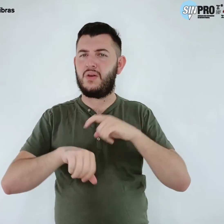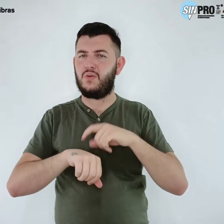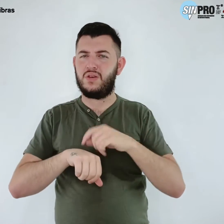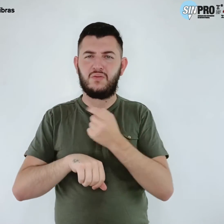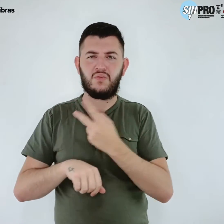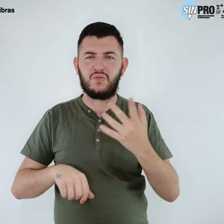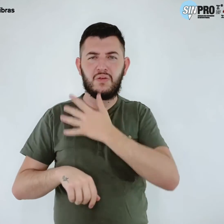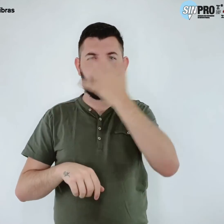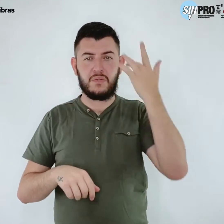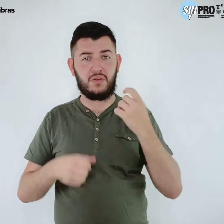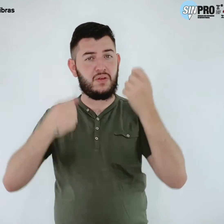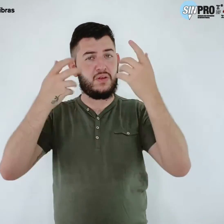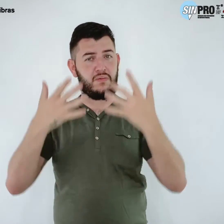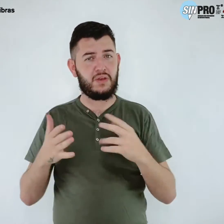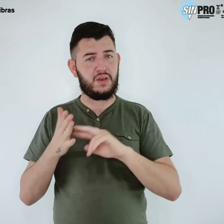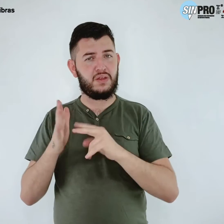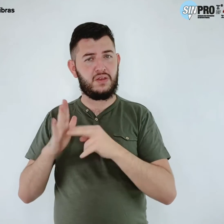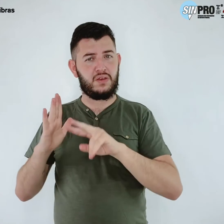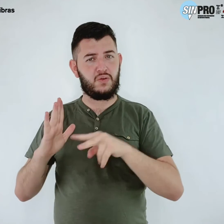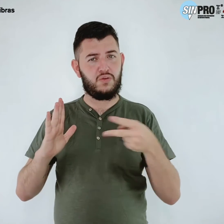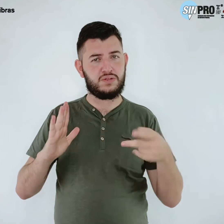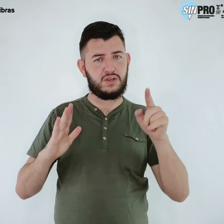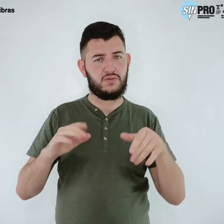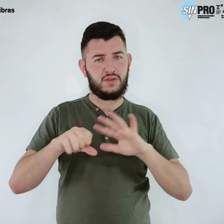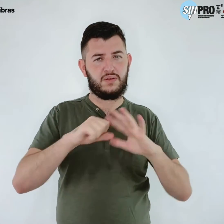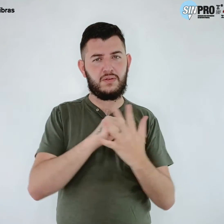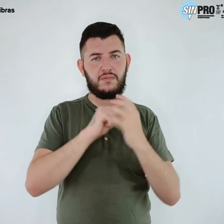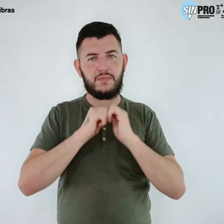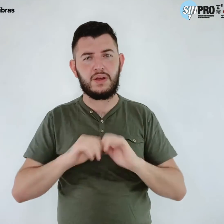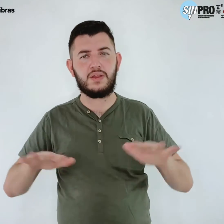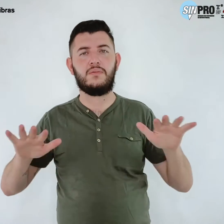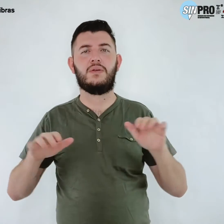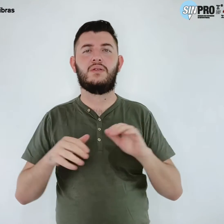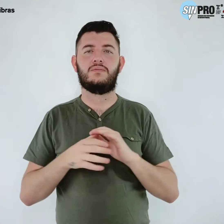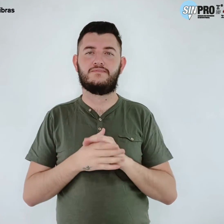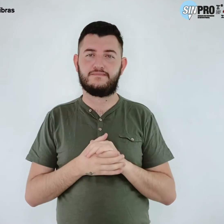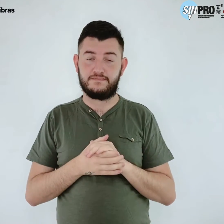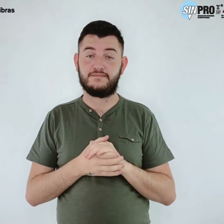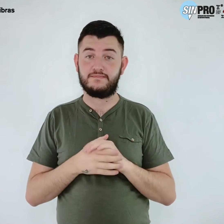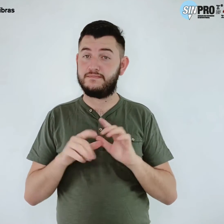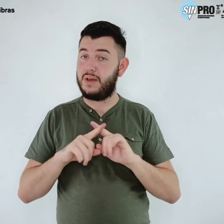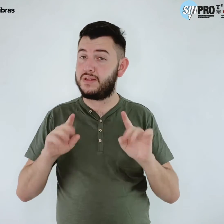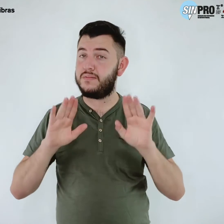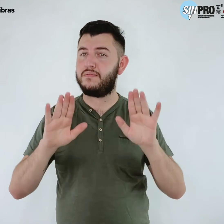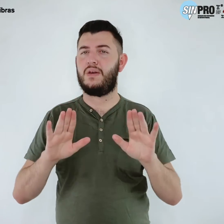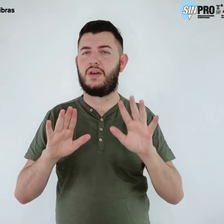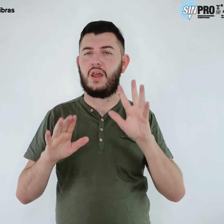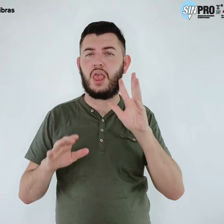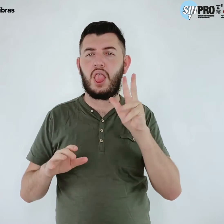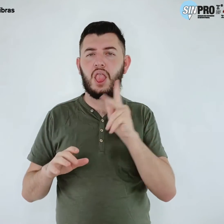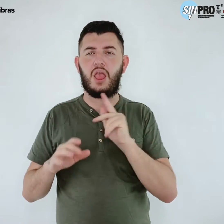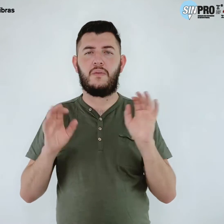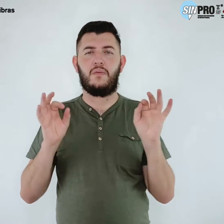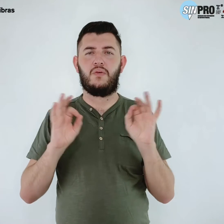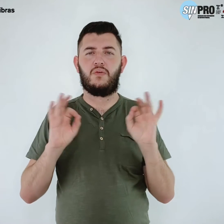TV, quando muito dizia que isso era uma consequência da pandemia do novo coronavírus.